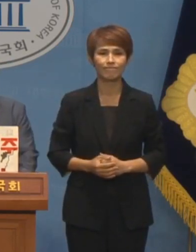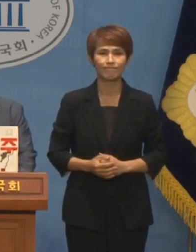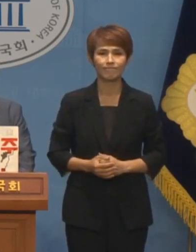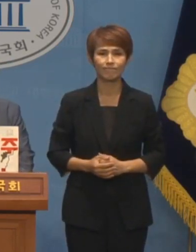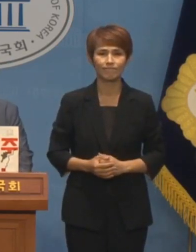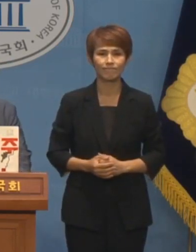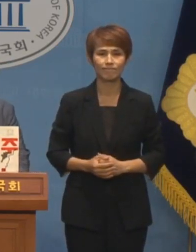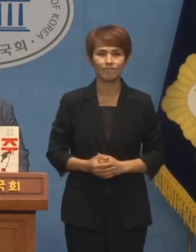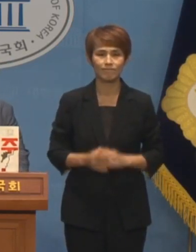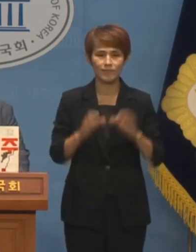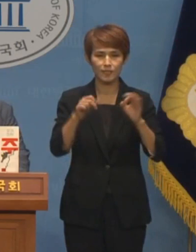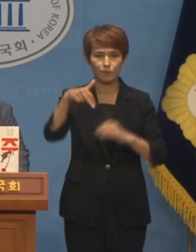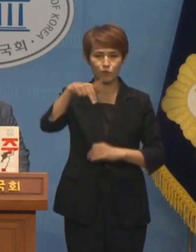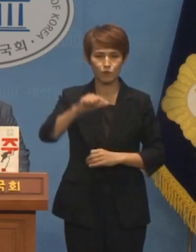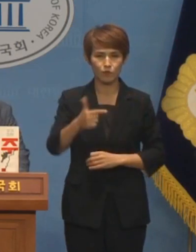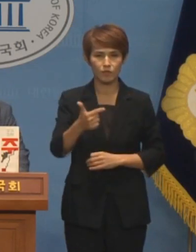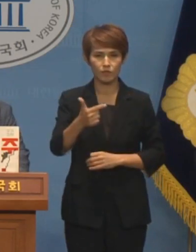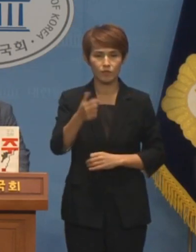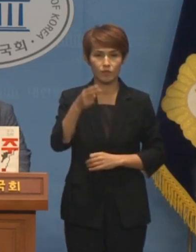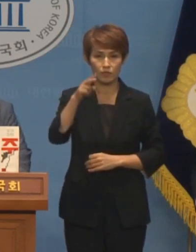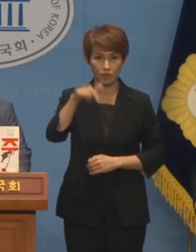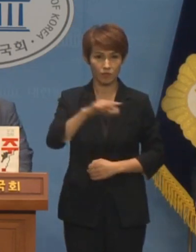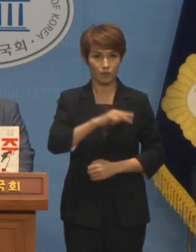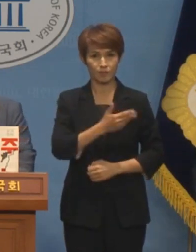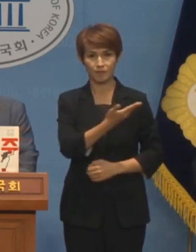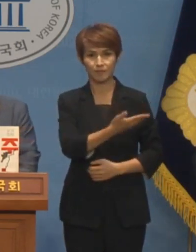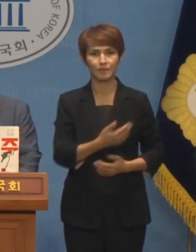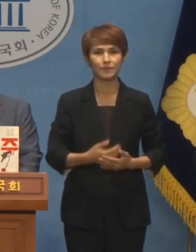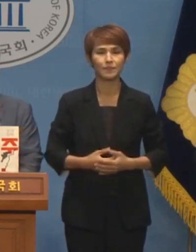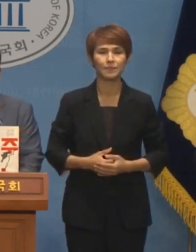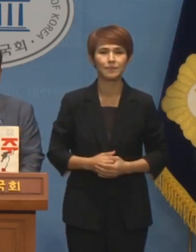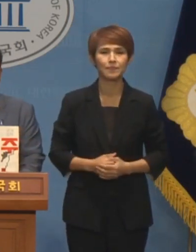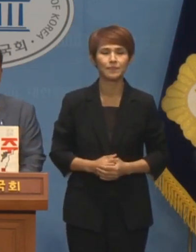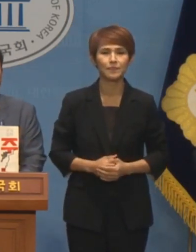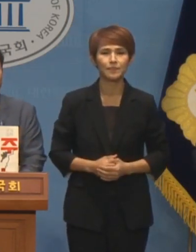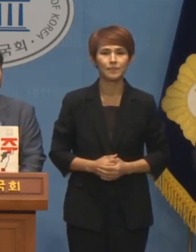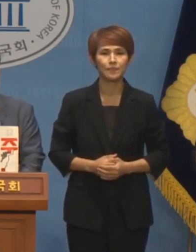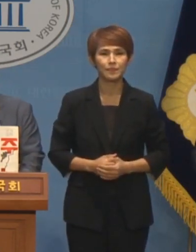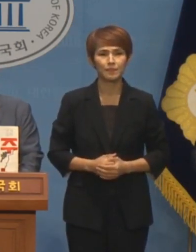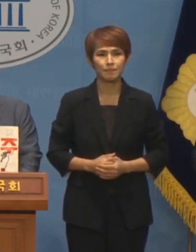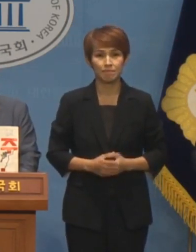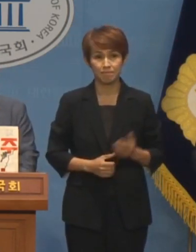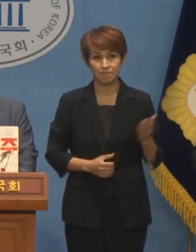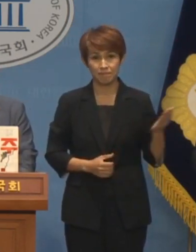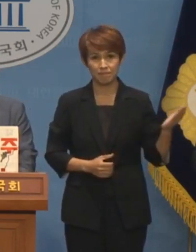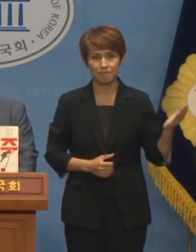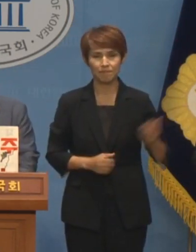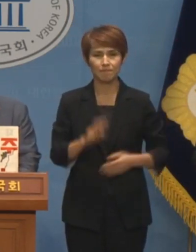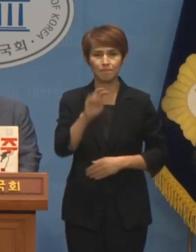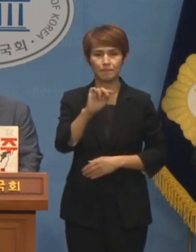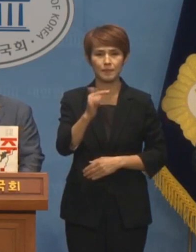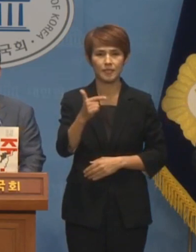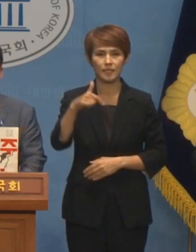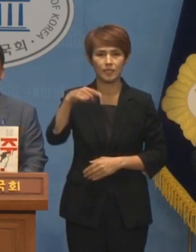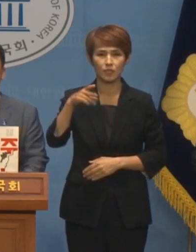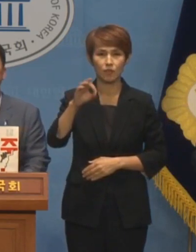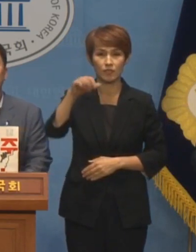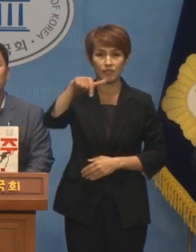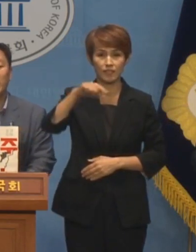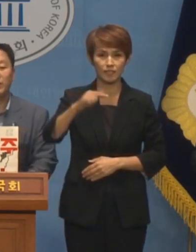주신 민주당 김준혁 의원님 참여해 주셨습니다. 맨 왼쪽에 민주연구원